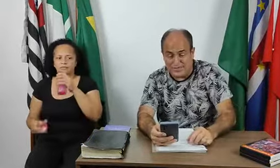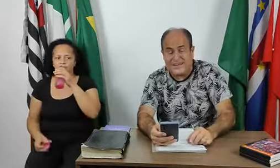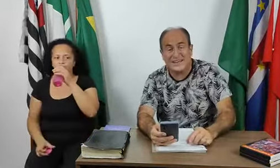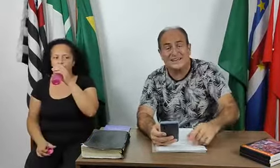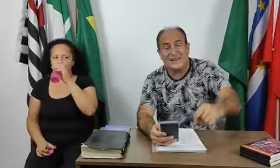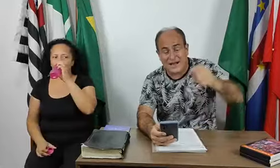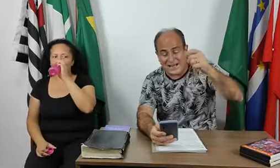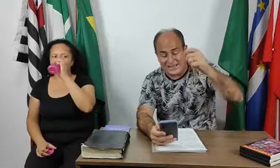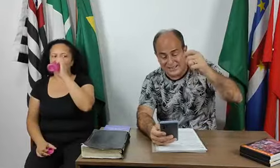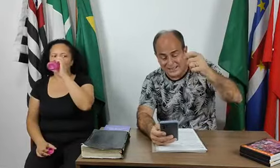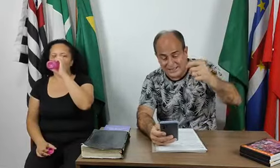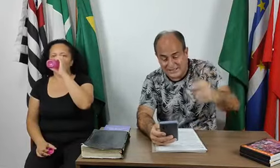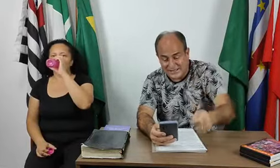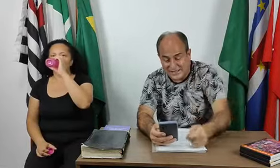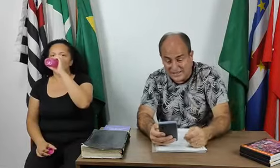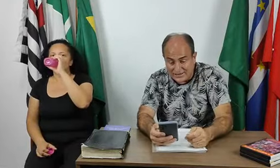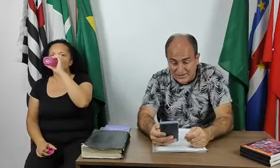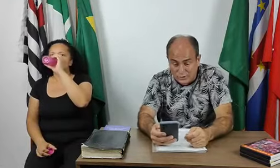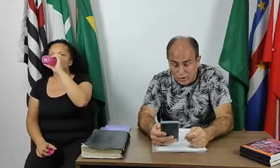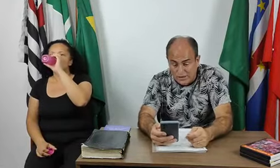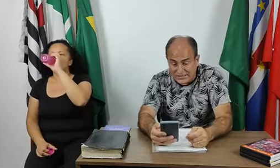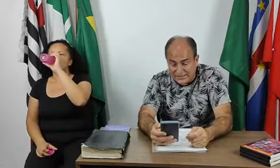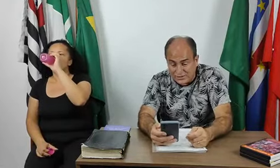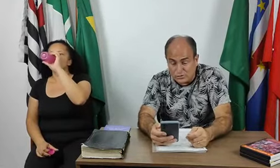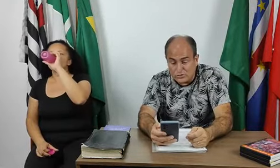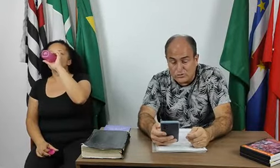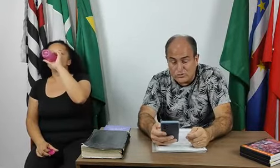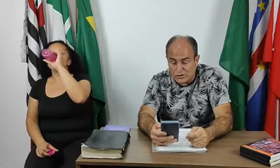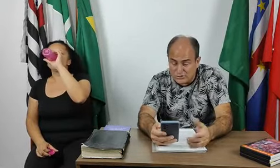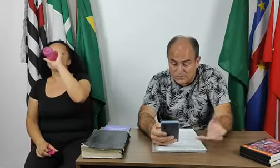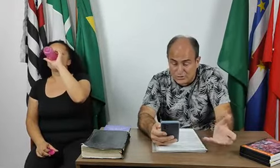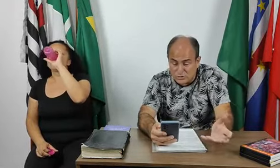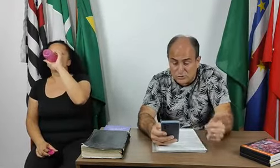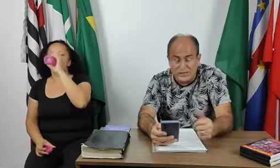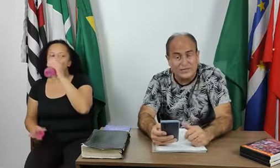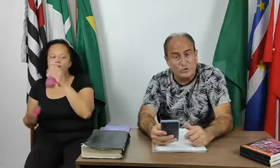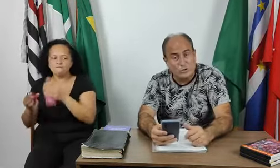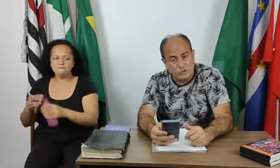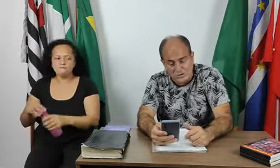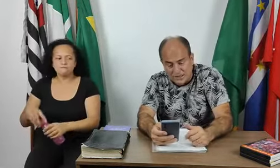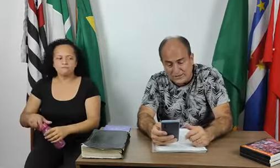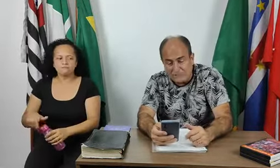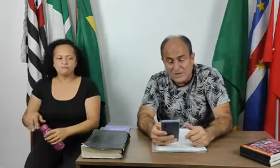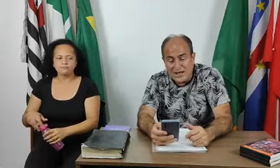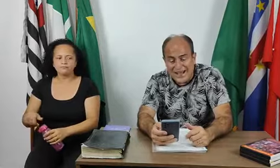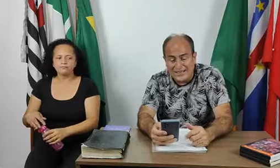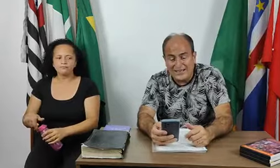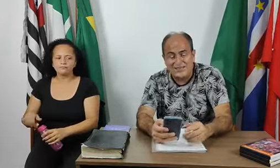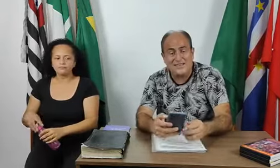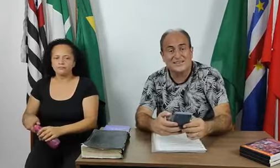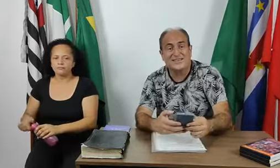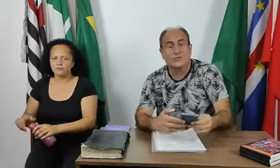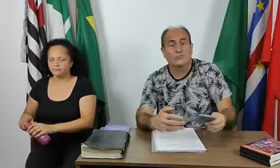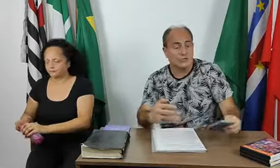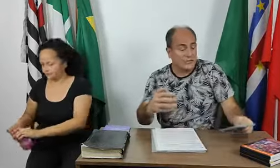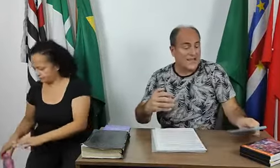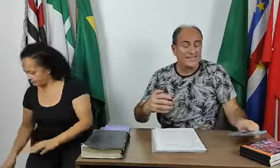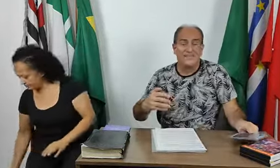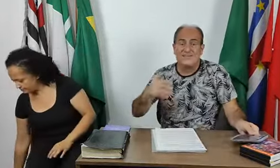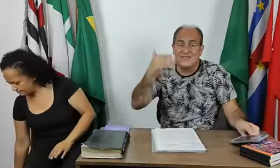Irmã Tereza Magalhães, glória a Deus, Deus abençoe a todos, né? Aqueles que